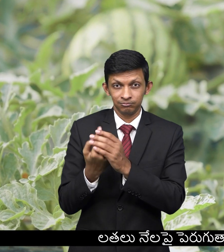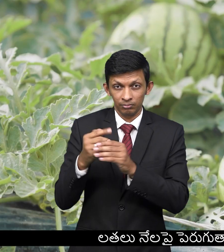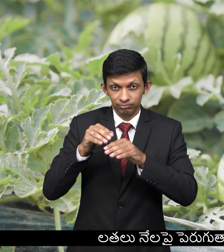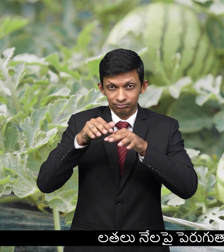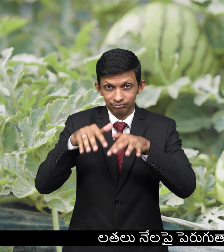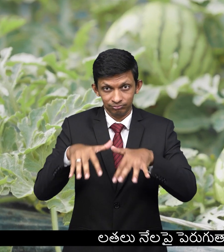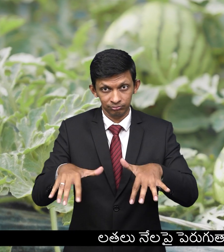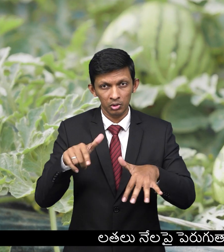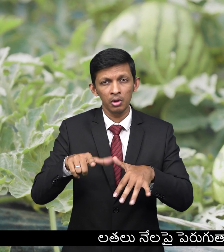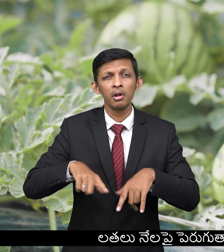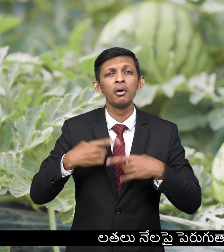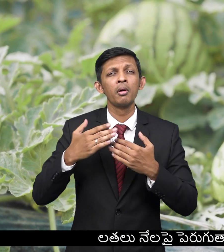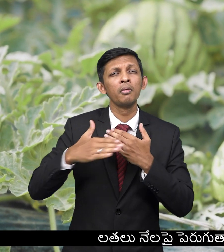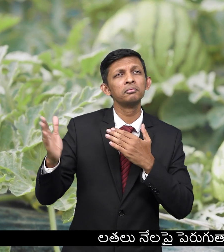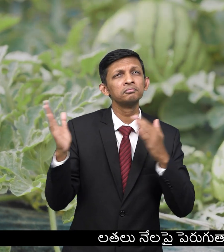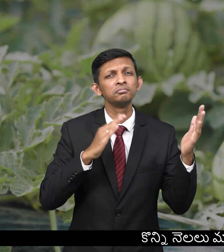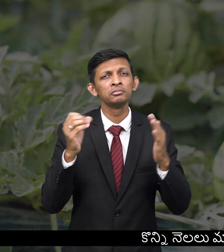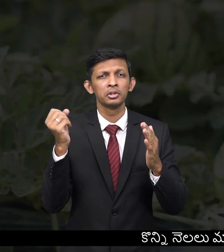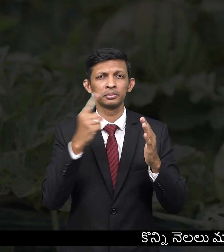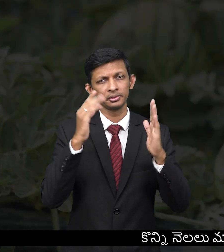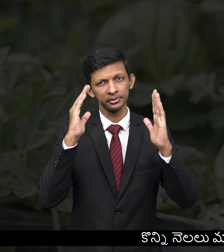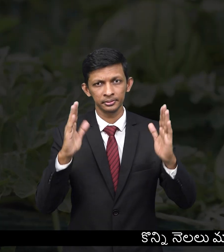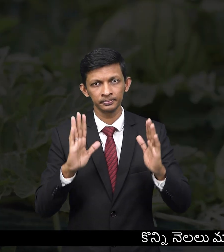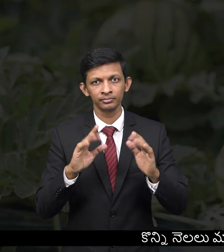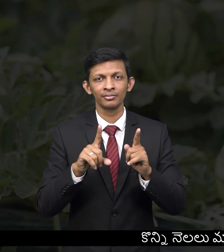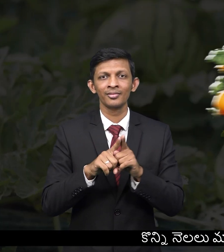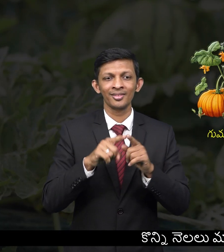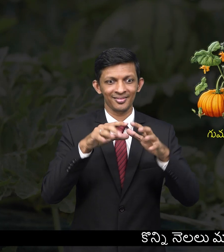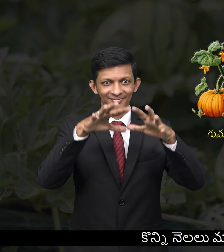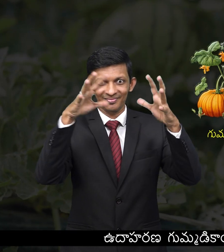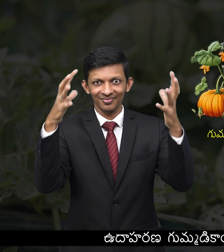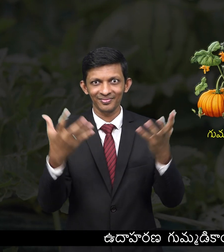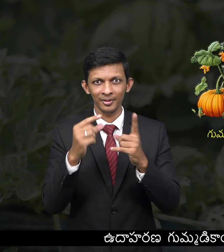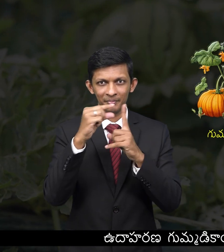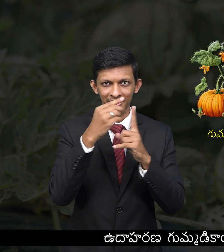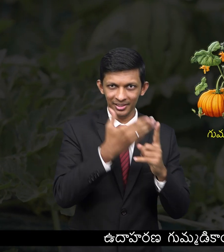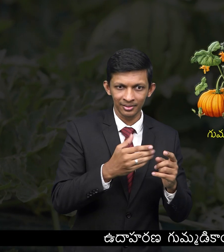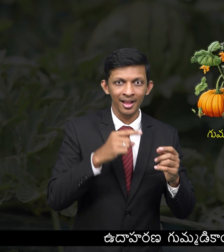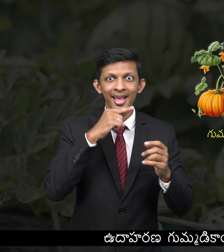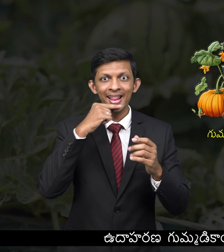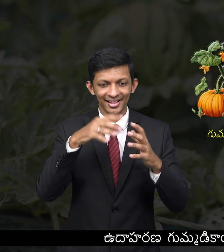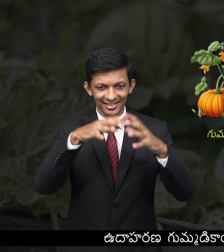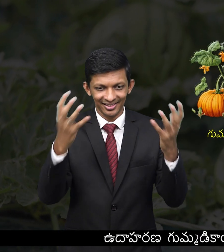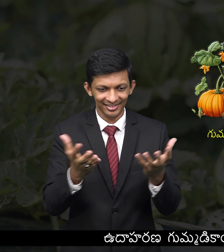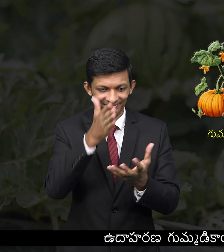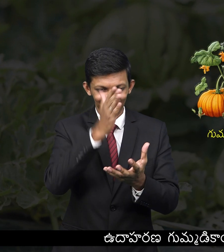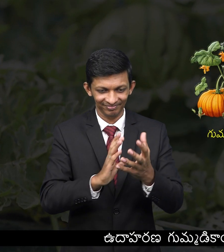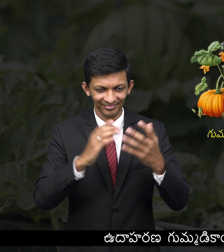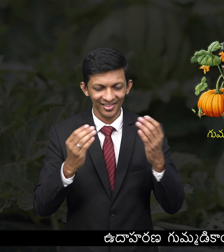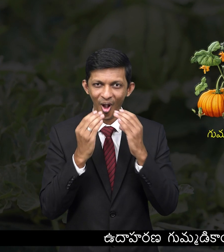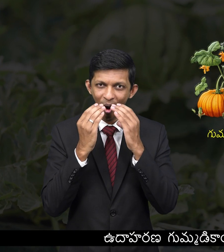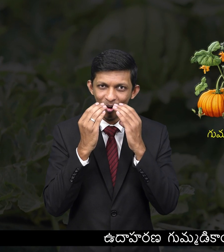లతలు నేలపై పెరుగుతాయి. వాటిలో చాలా వరకు కొన్ని నెలలు మాత్రమే జీవిస్తాయి. ఉదాహరణ గుమ్మడికాయ,